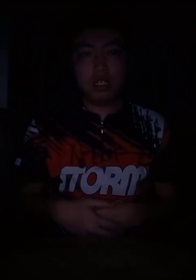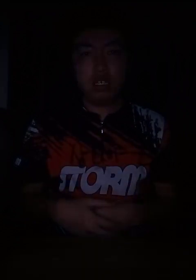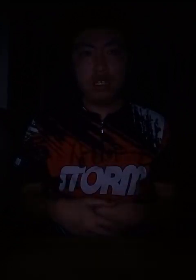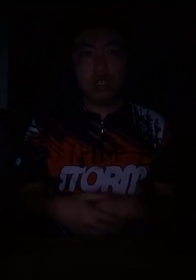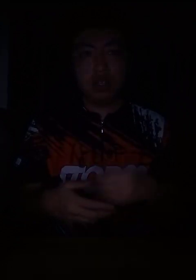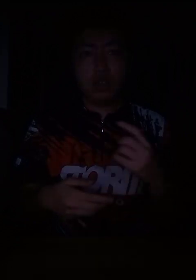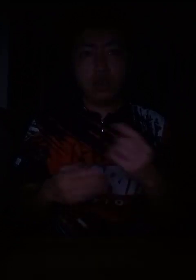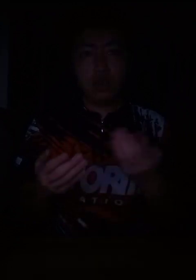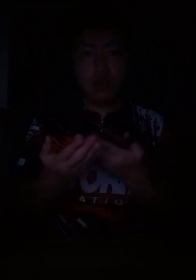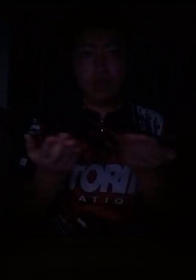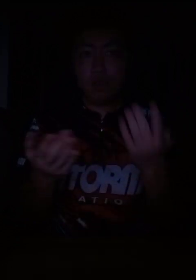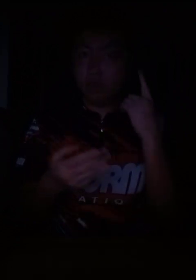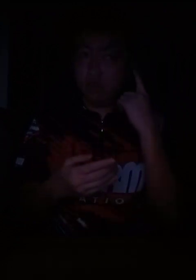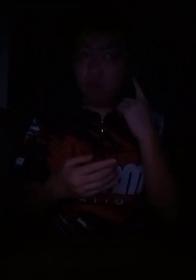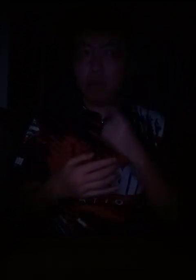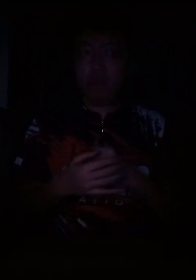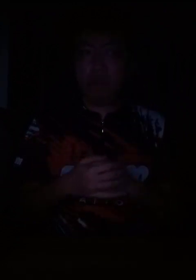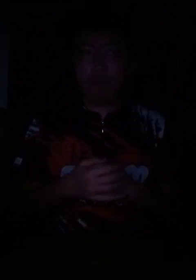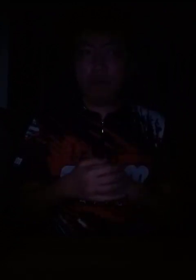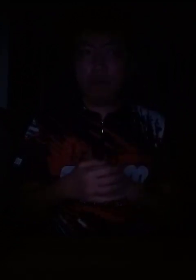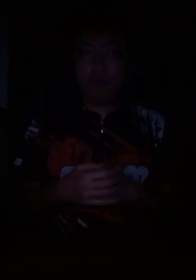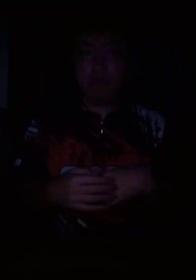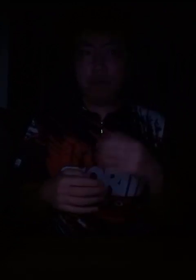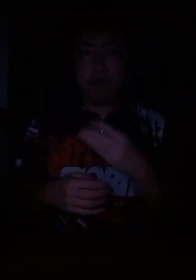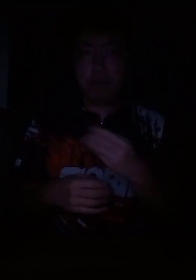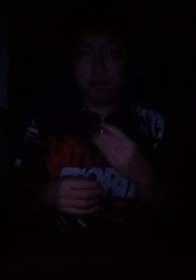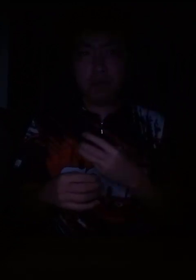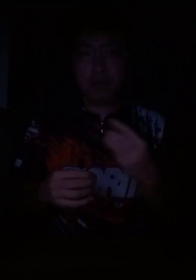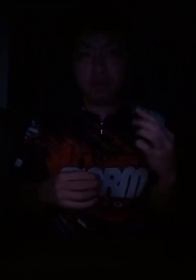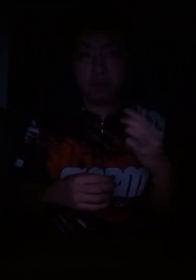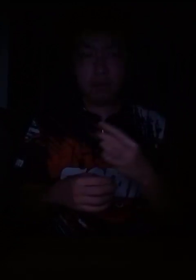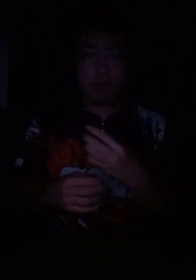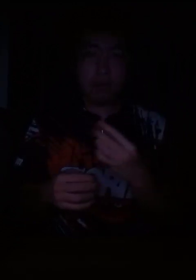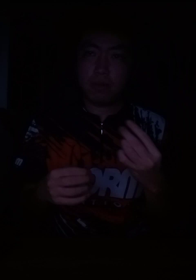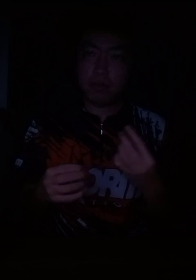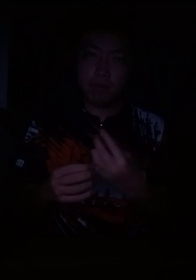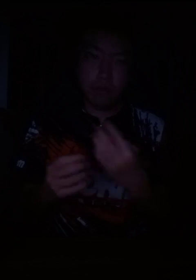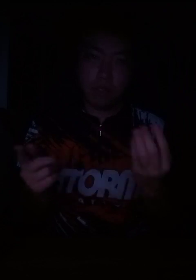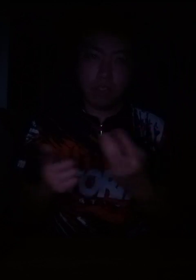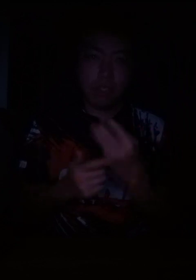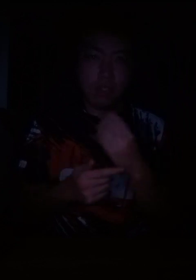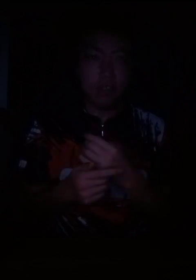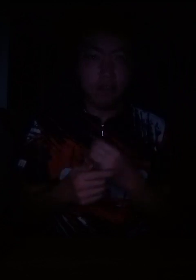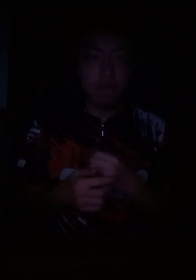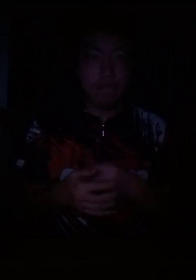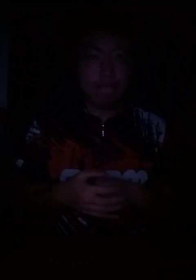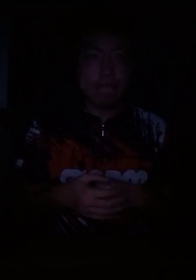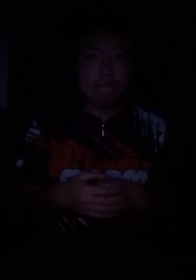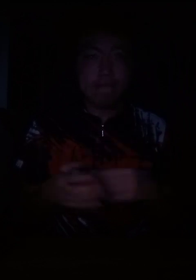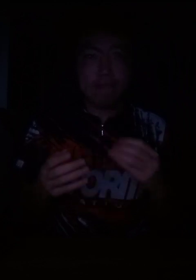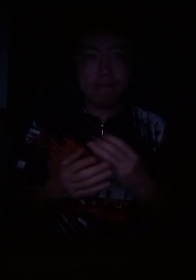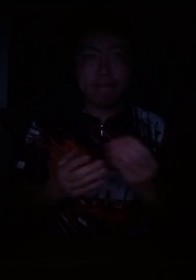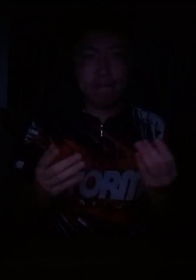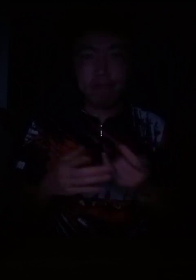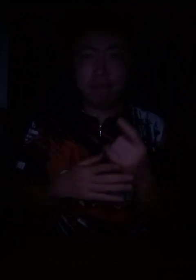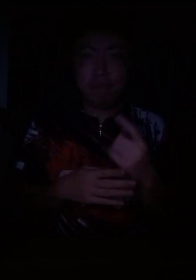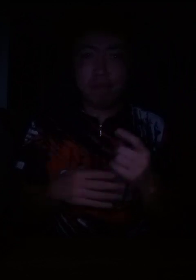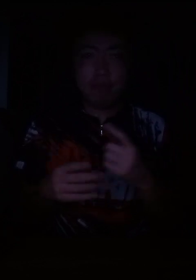다른 방안도 나옵니다. 저희들이 할 수 있는 다른 기획사 중에서 서로 의견을 맞춰서 할 수 있는 일이